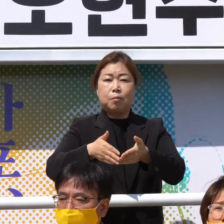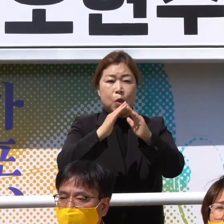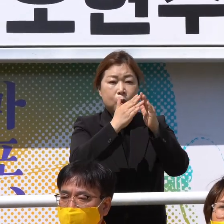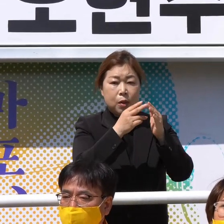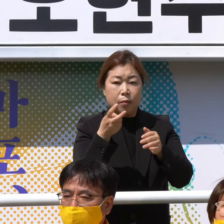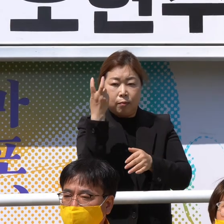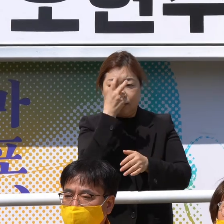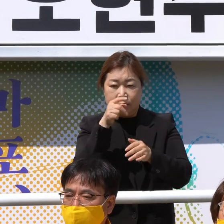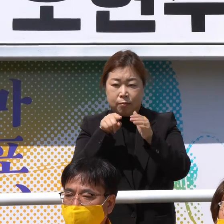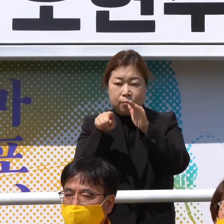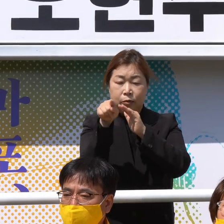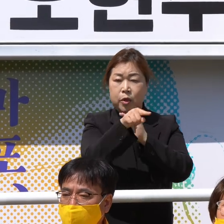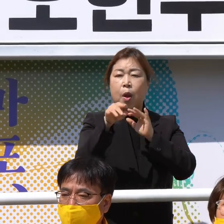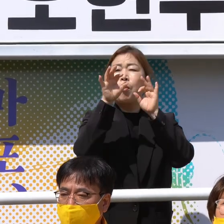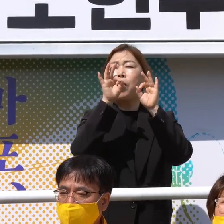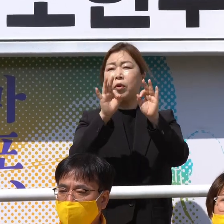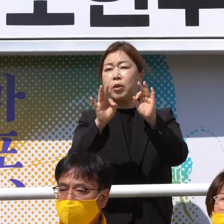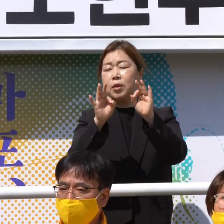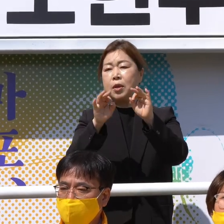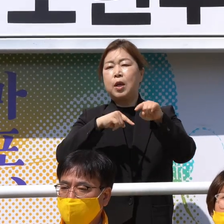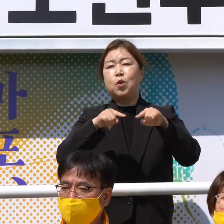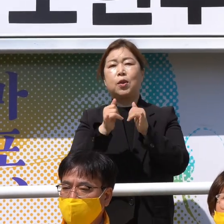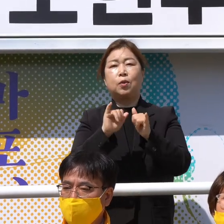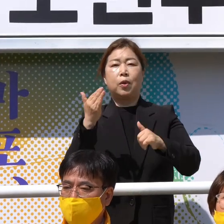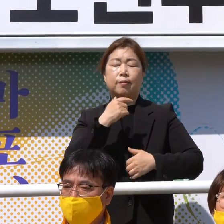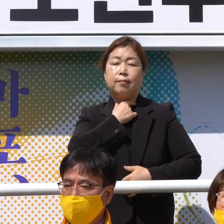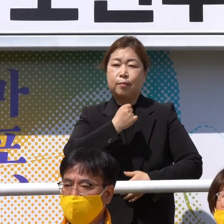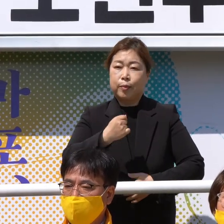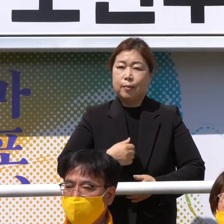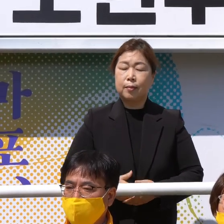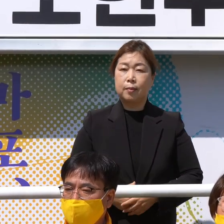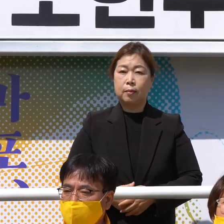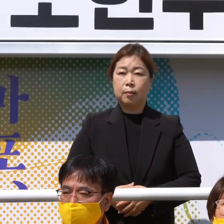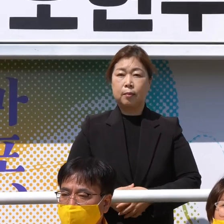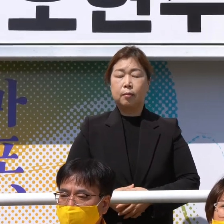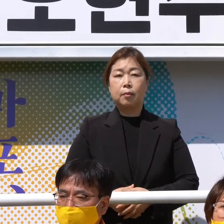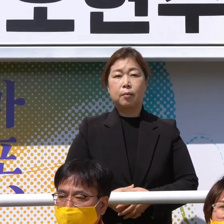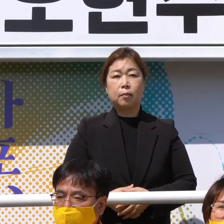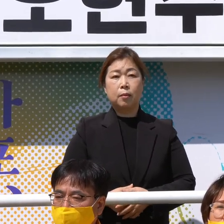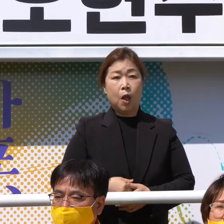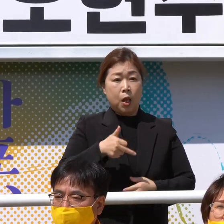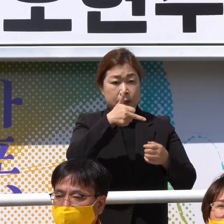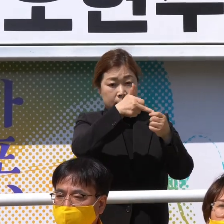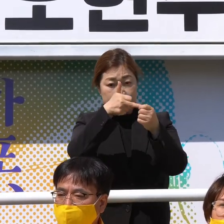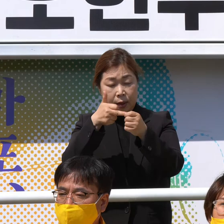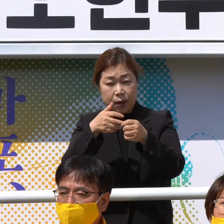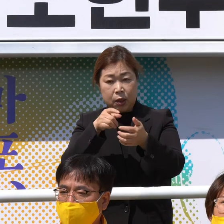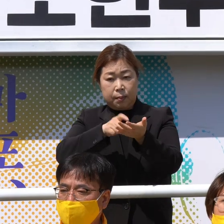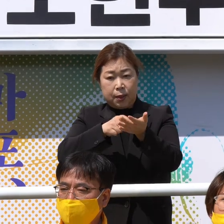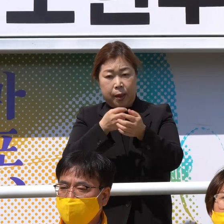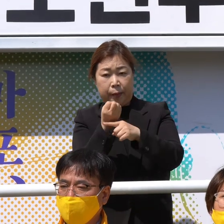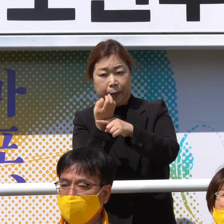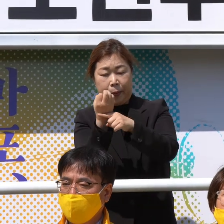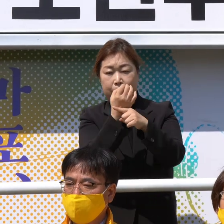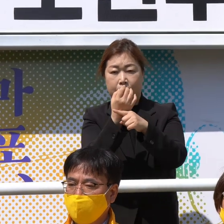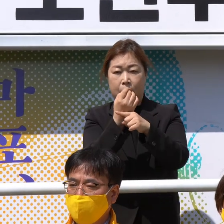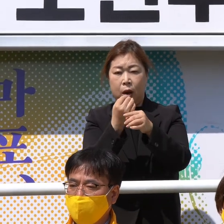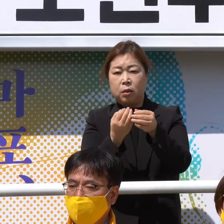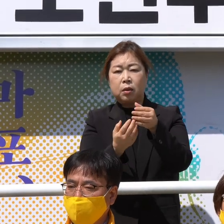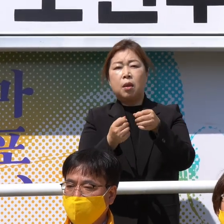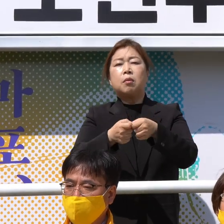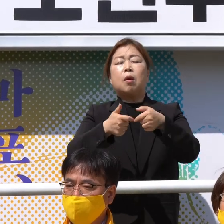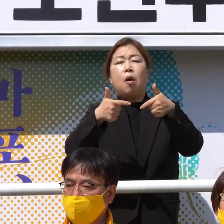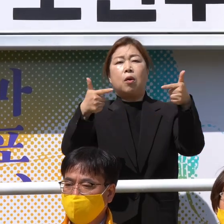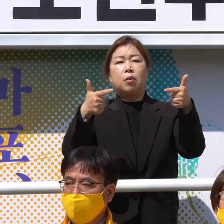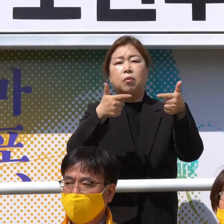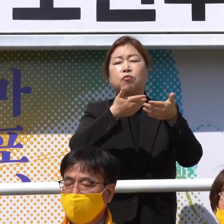동네 구석구석을 살펴보는 그런 정치인이 되고자 합니다. CCTV 비상벨 증가하는 것도 문제지만